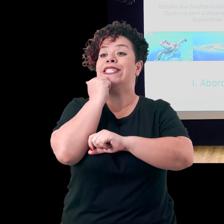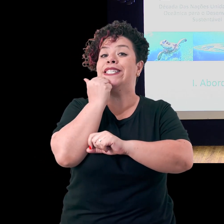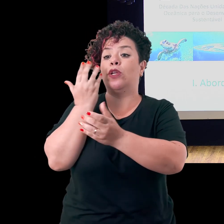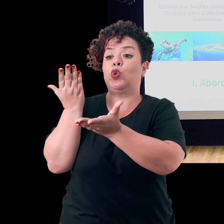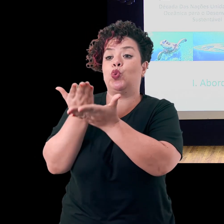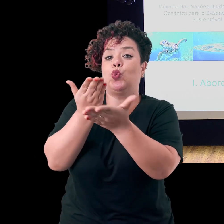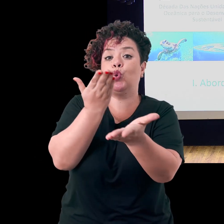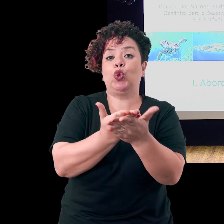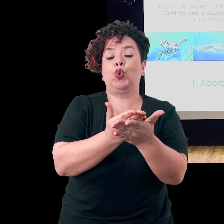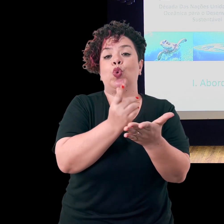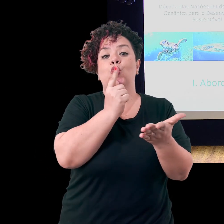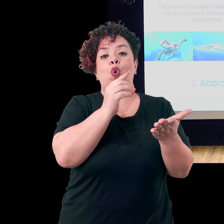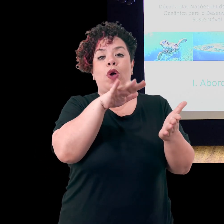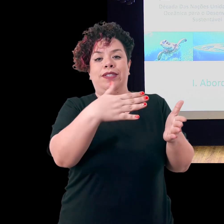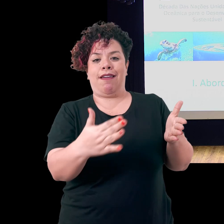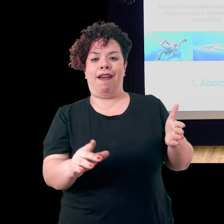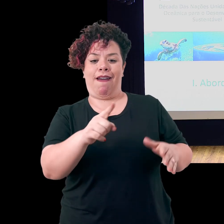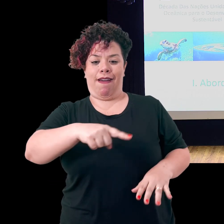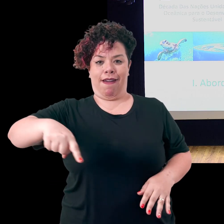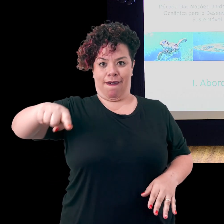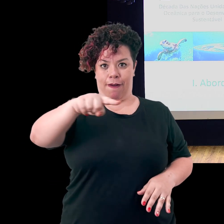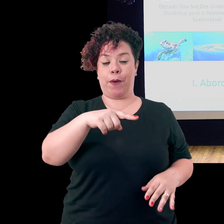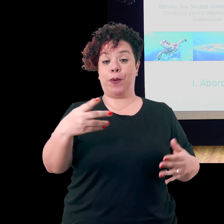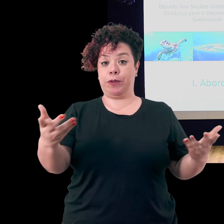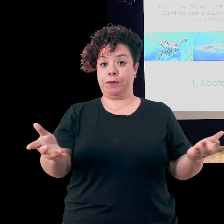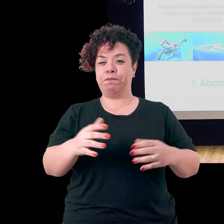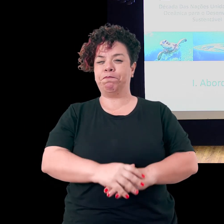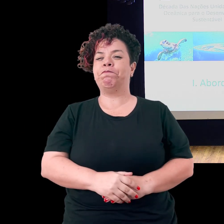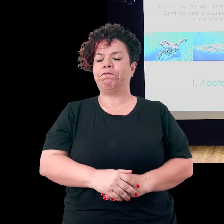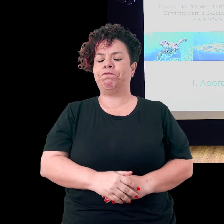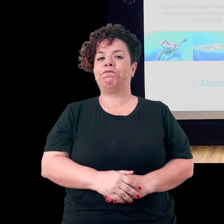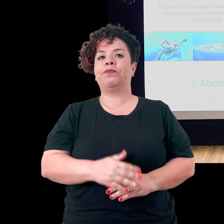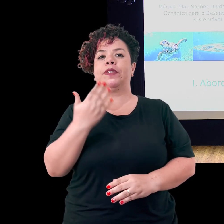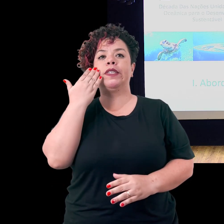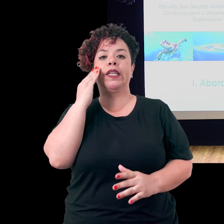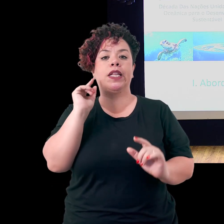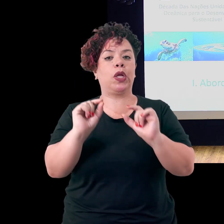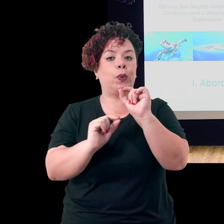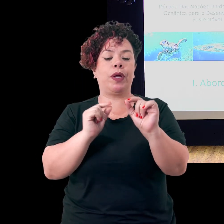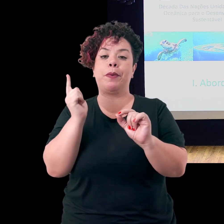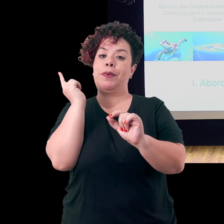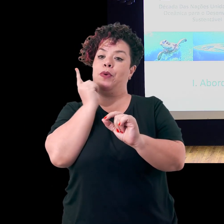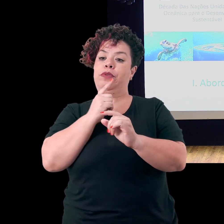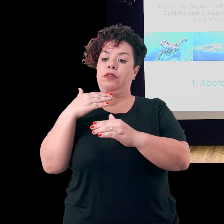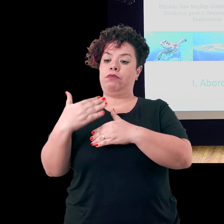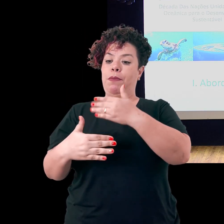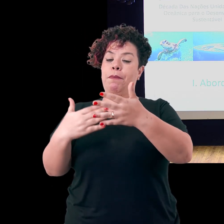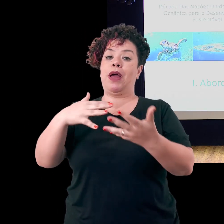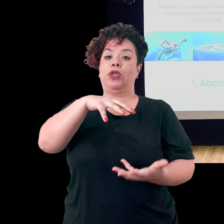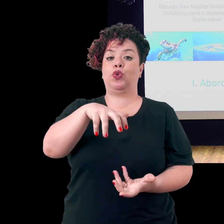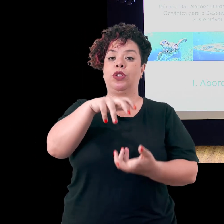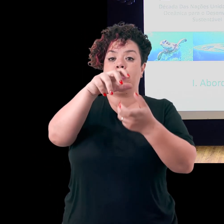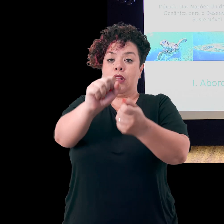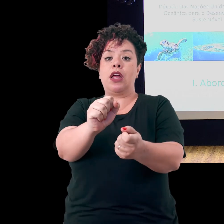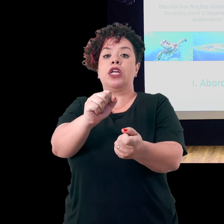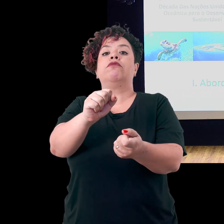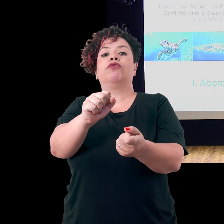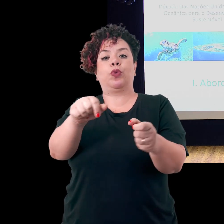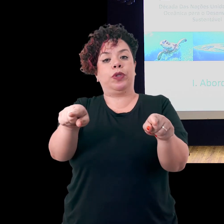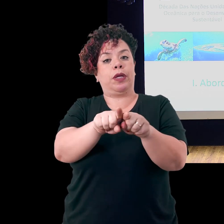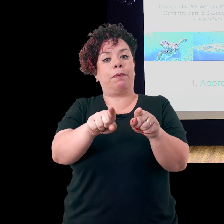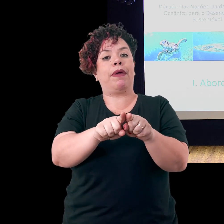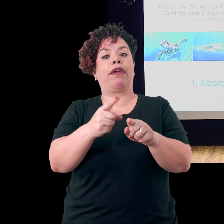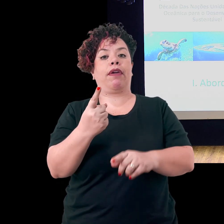oceânica. Década da ciência oceânica. Entendeu-se que, para avançar no Objetivo de Desenvolvimento Sustentável 14,